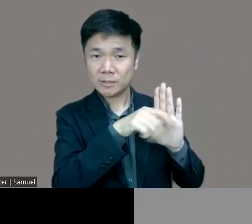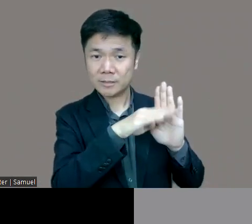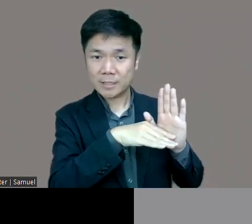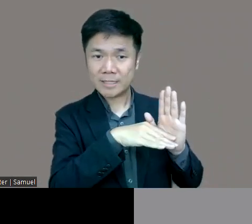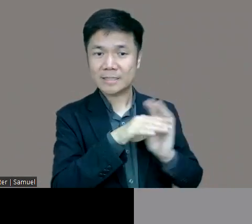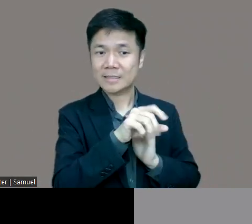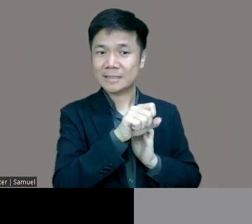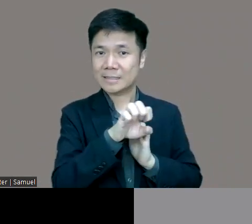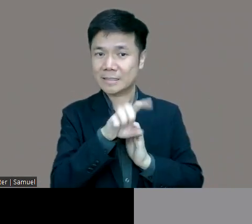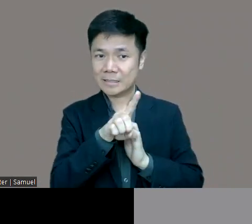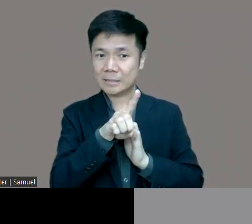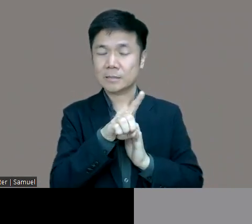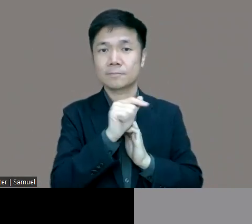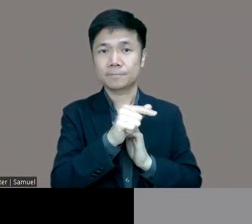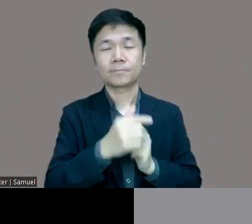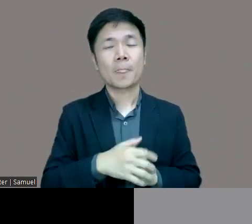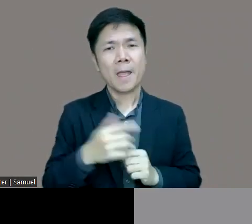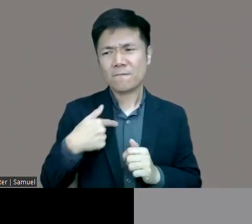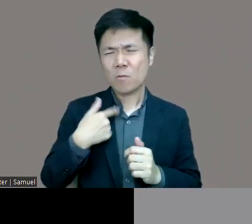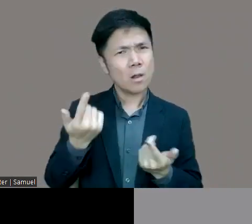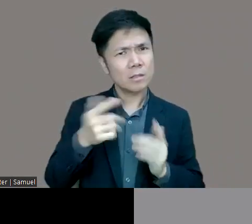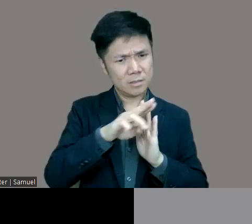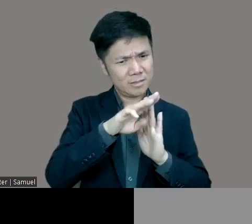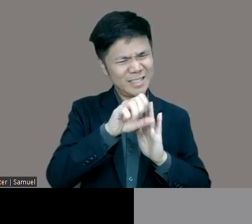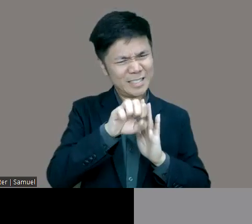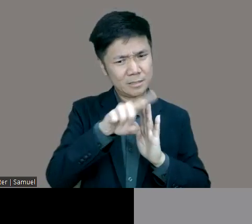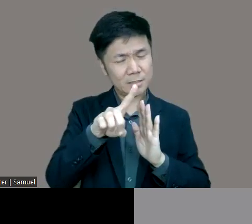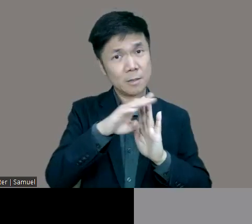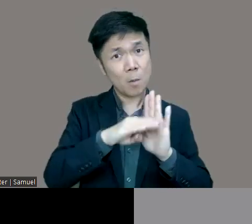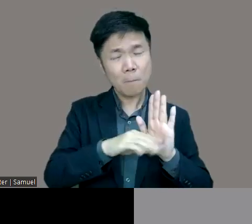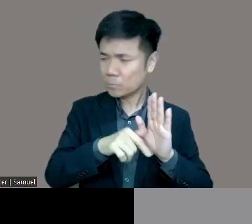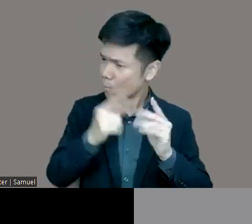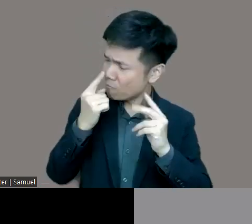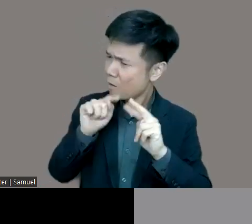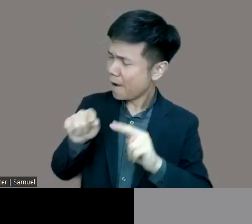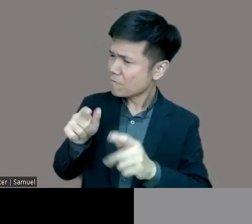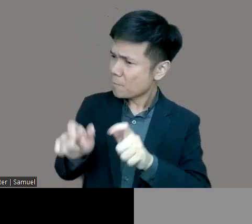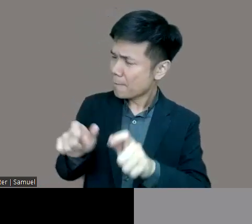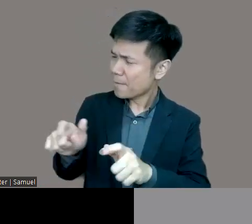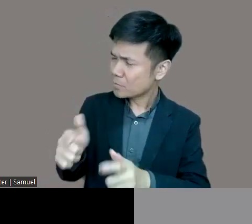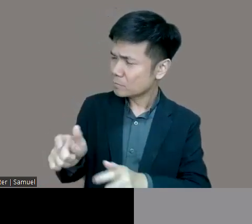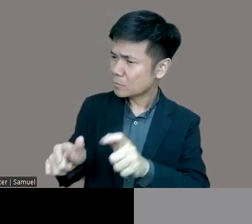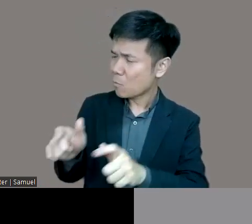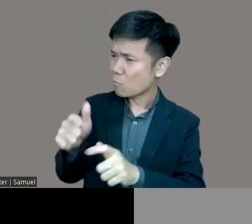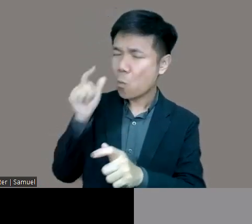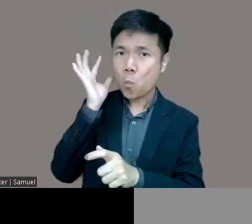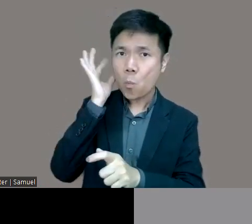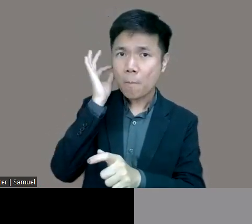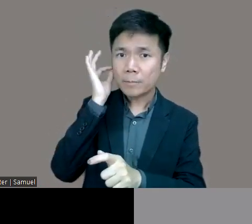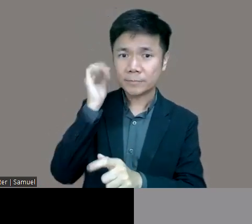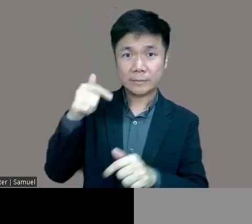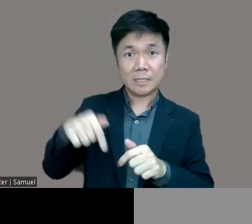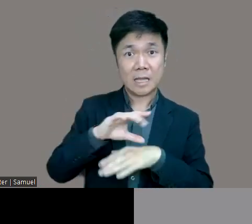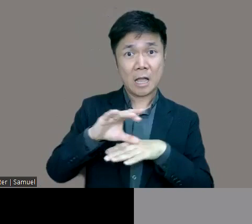ce sondage a été basé sur les femmes qui ont expérimenté des violences. Je me trouve dans une zone